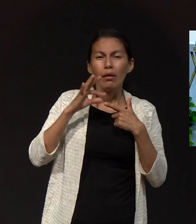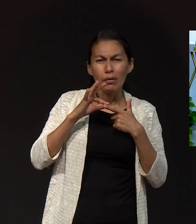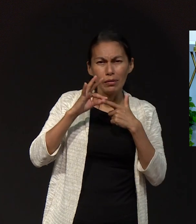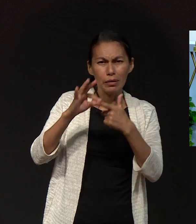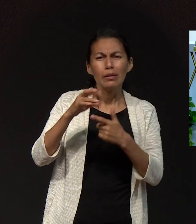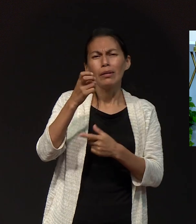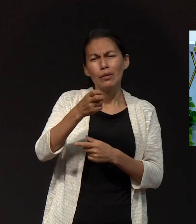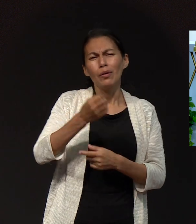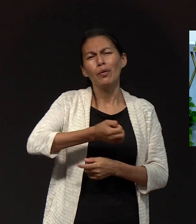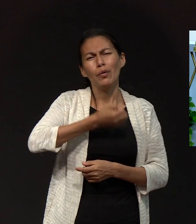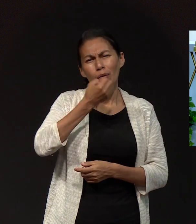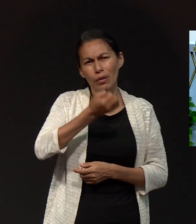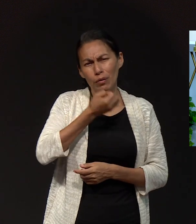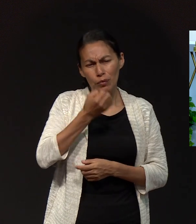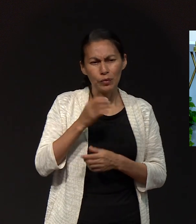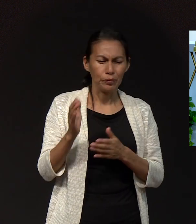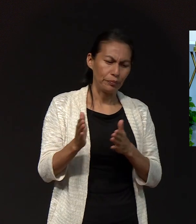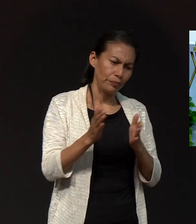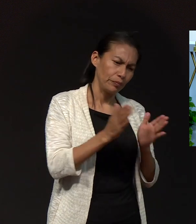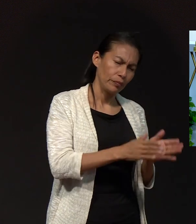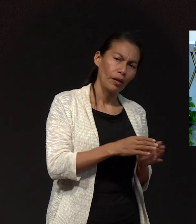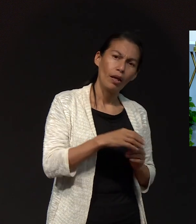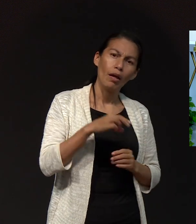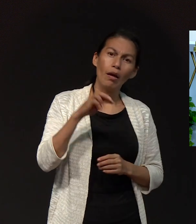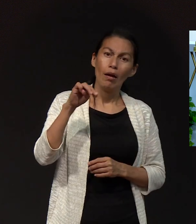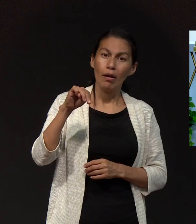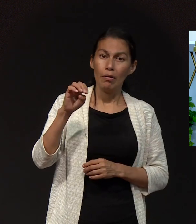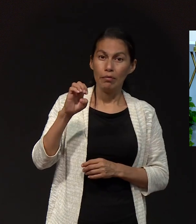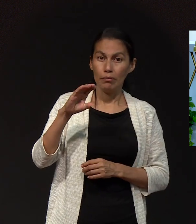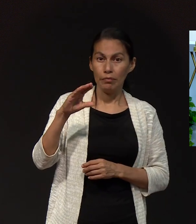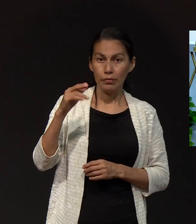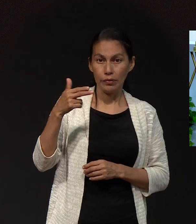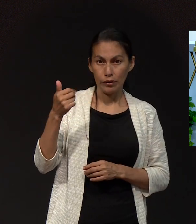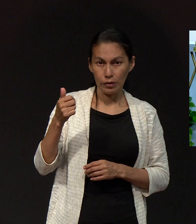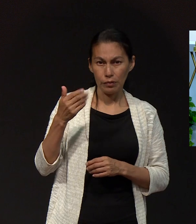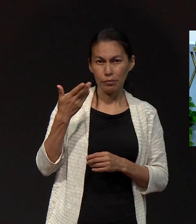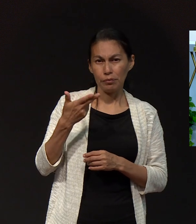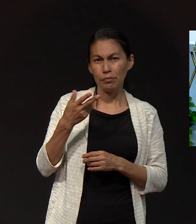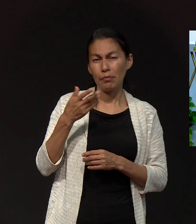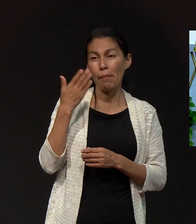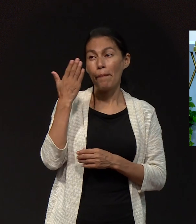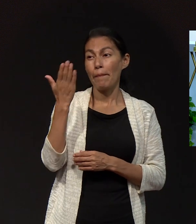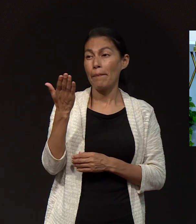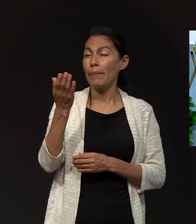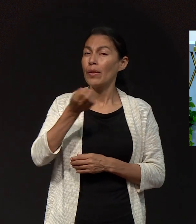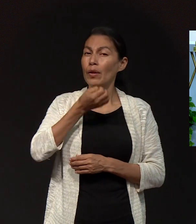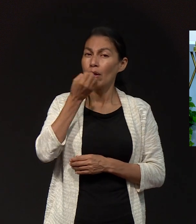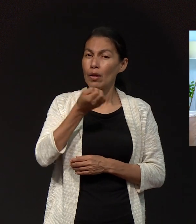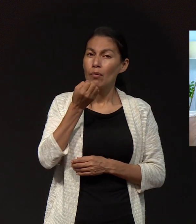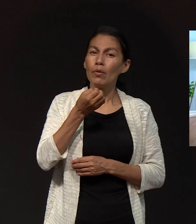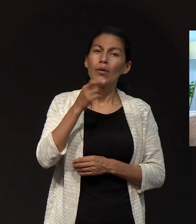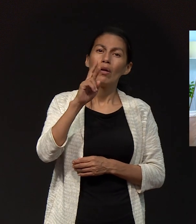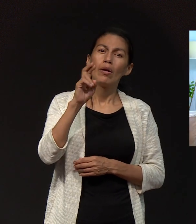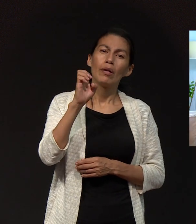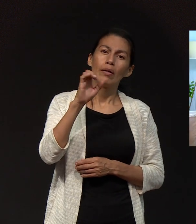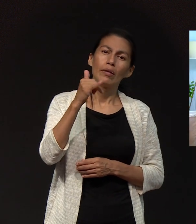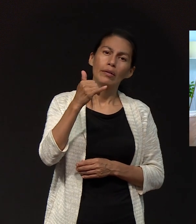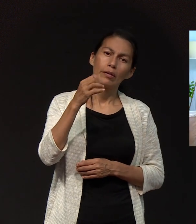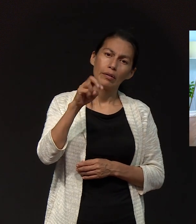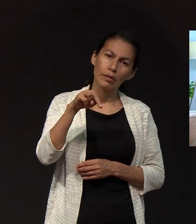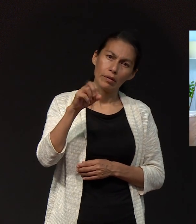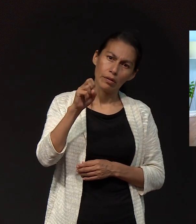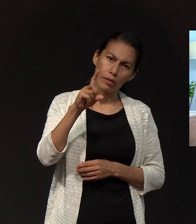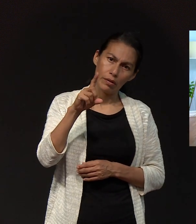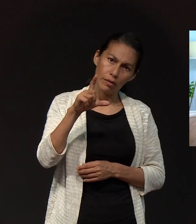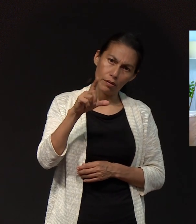Meche L Dice Pido oración Por la señora Reinalda Ríos Está internada Por una caída Y será intervenida